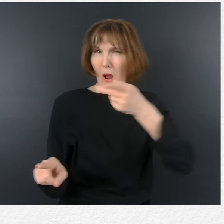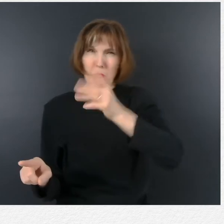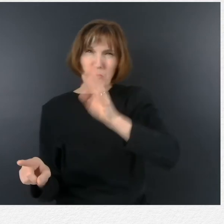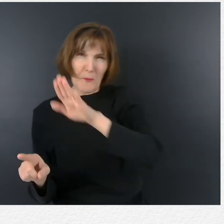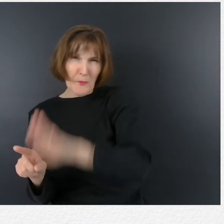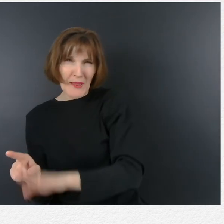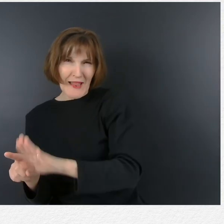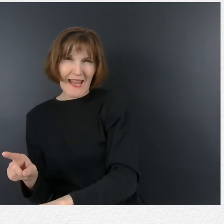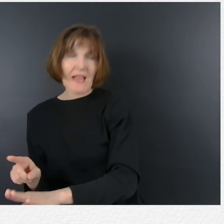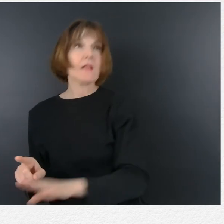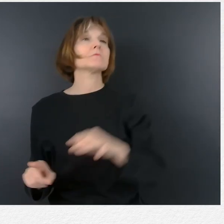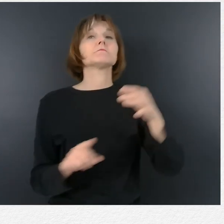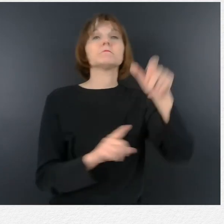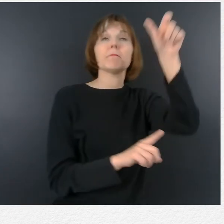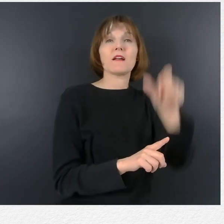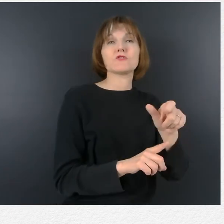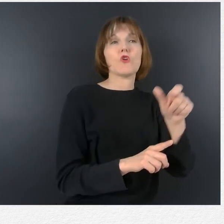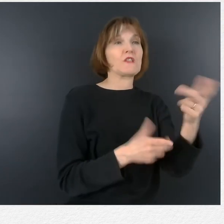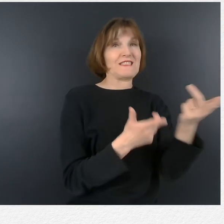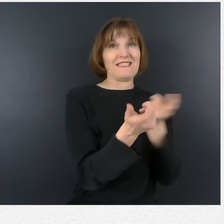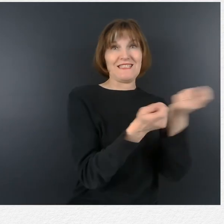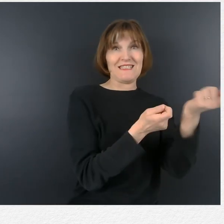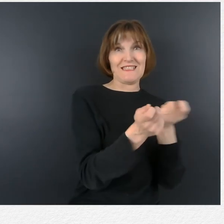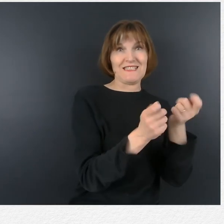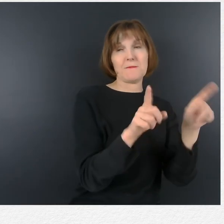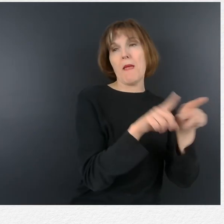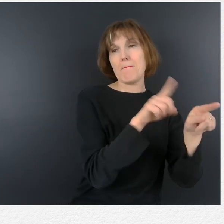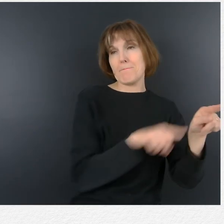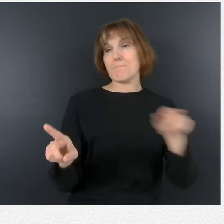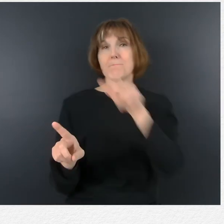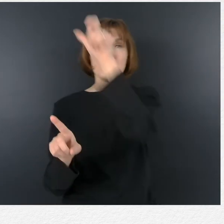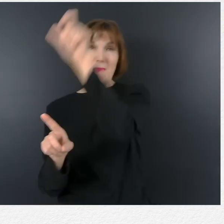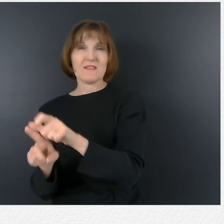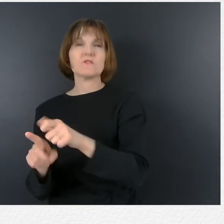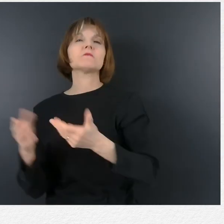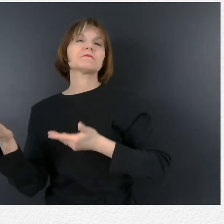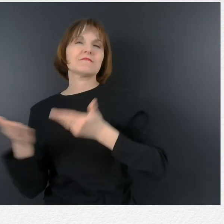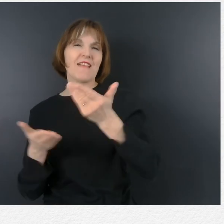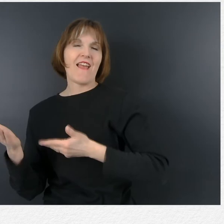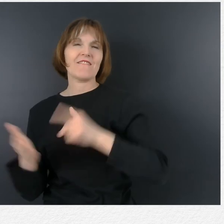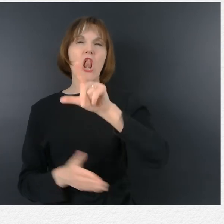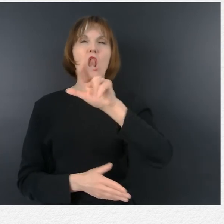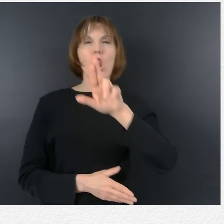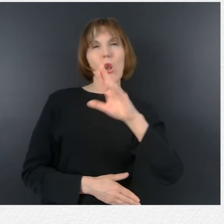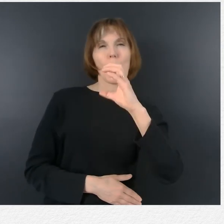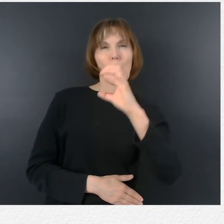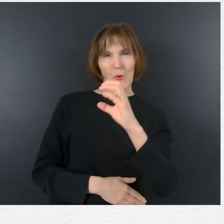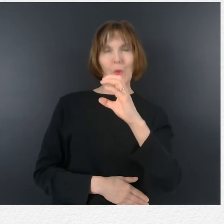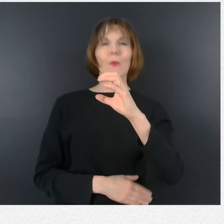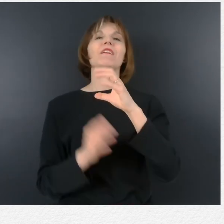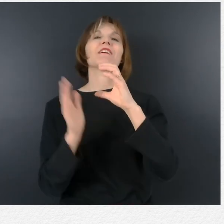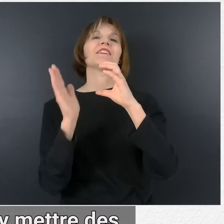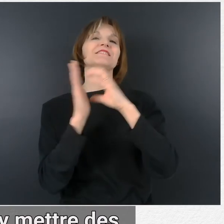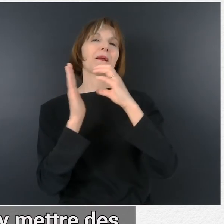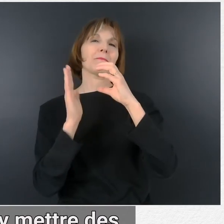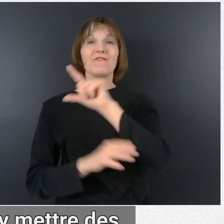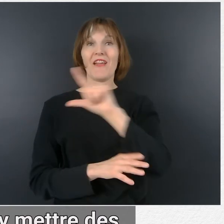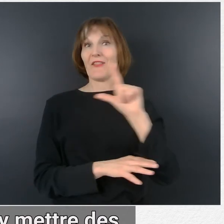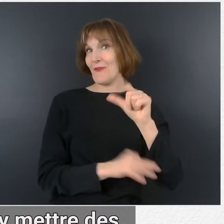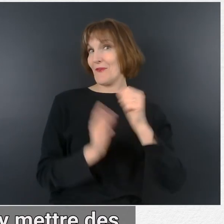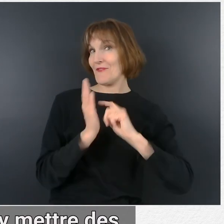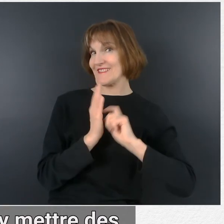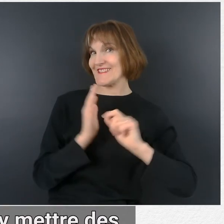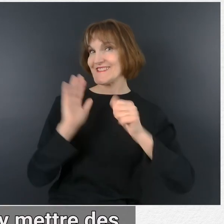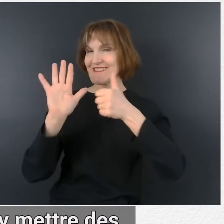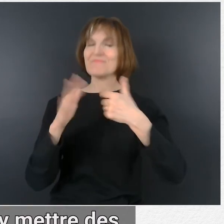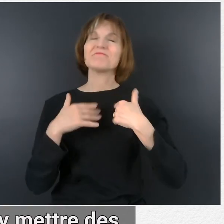sert. » Évangile de Luc, chapitre 22, verset 26. J'espère que vous avez aimé cette vidéo. N'hésitez pas à